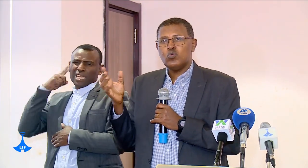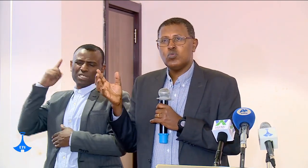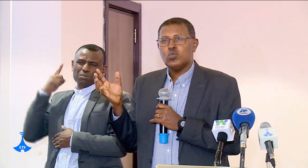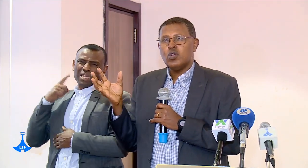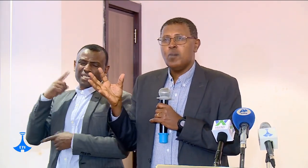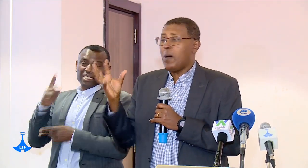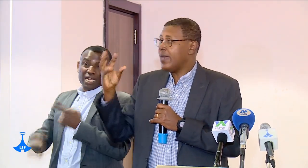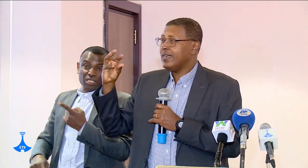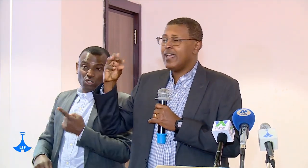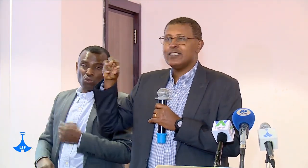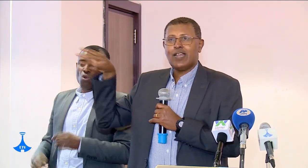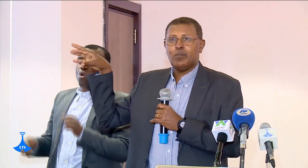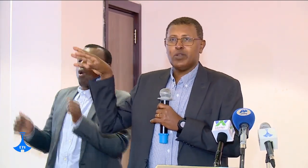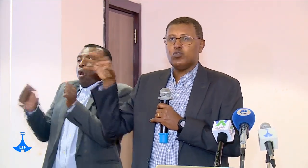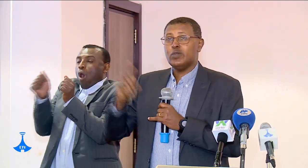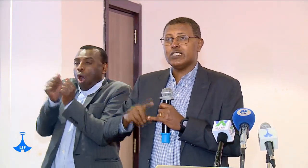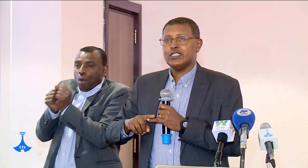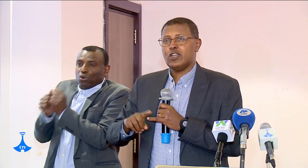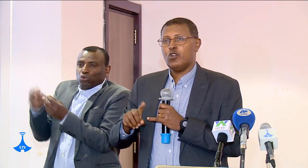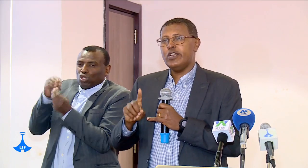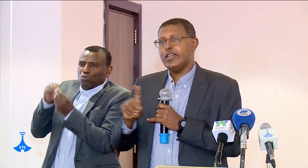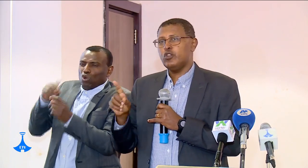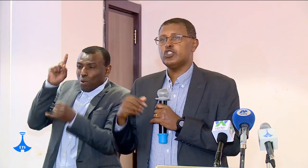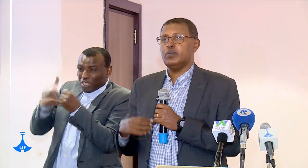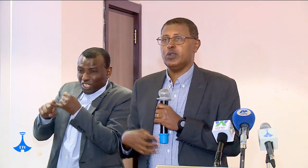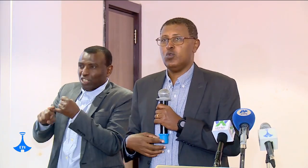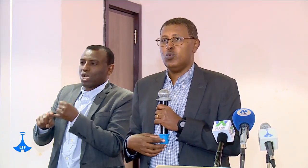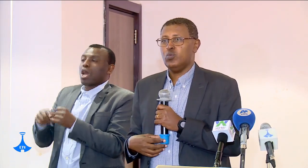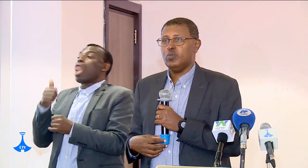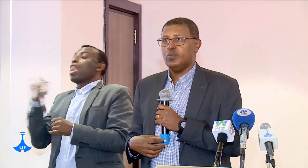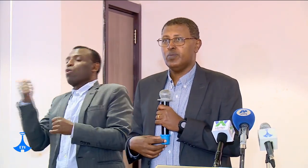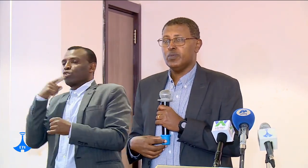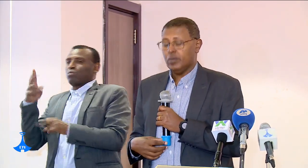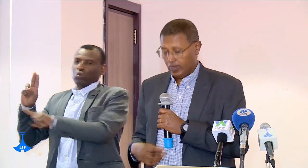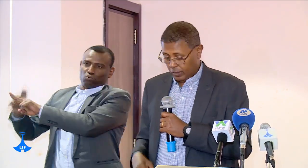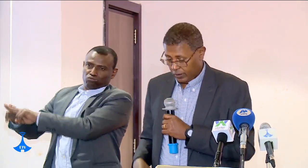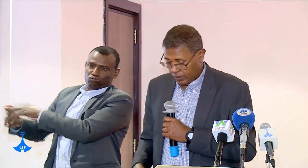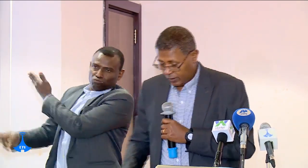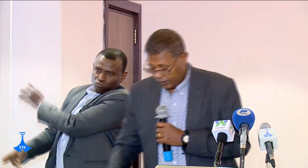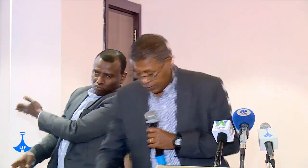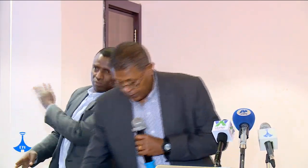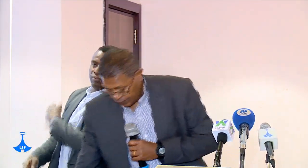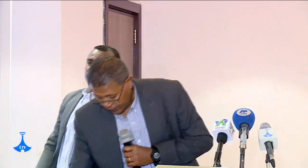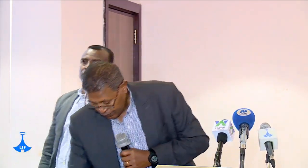ሳናቸው በአንድ ላይ ተዳብሎ መጨረሻ ላይ ሌሎች የሚሉ